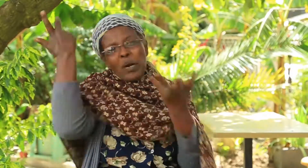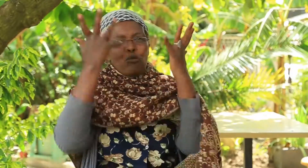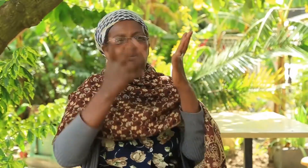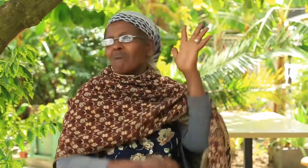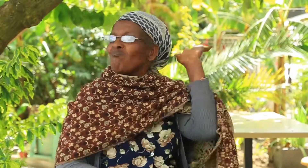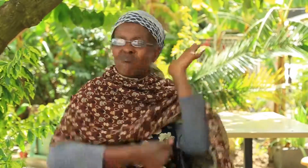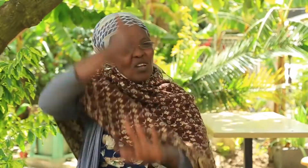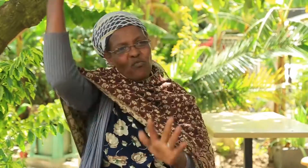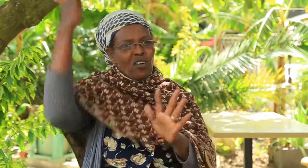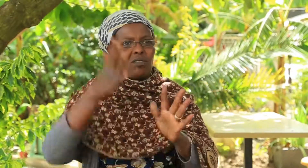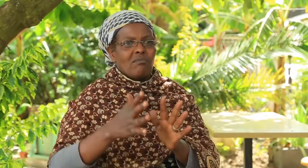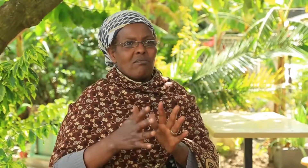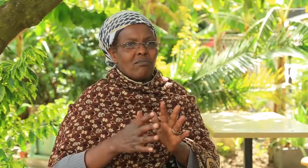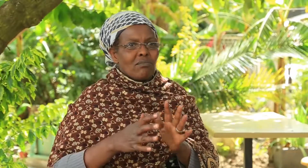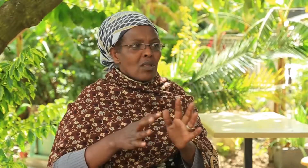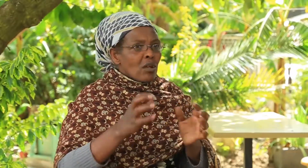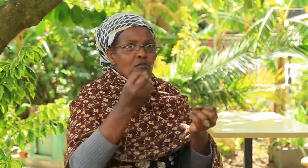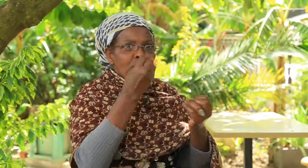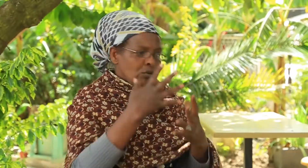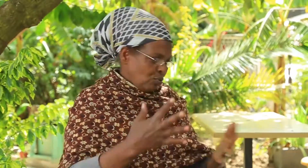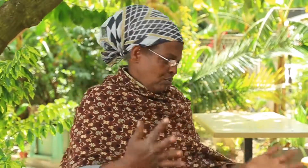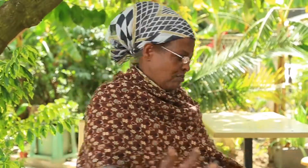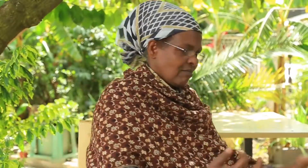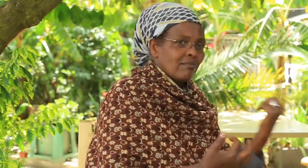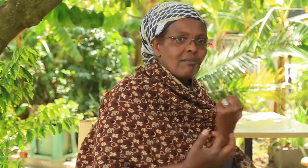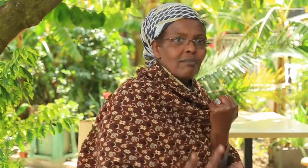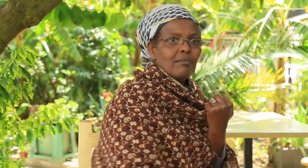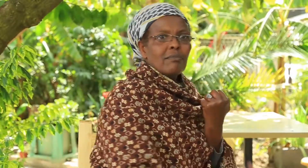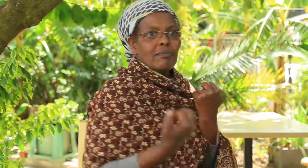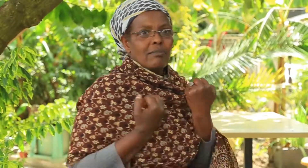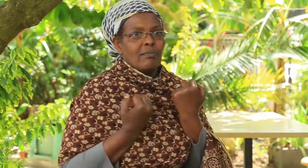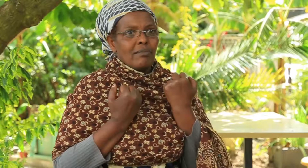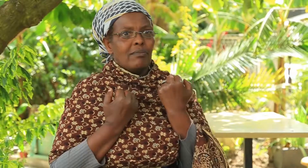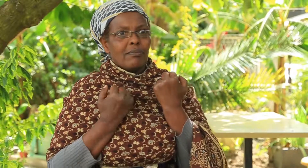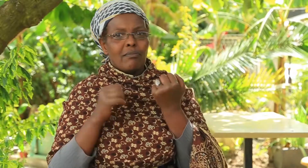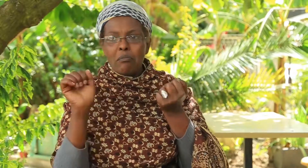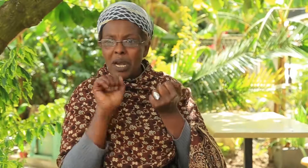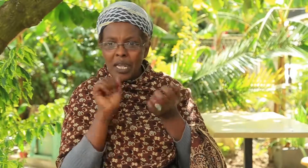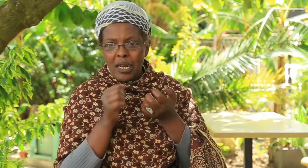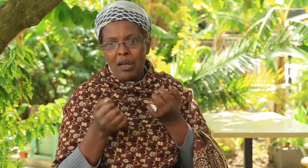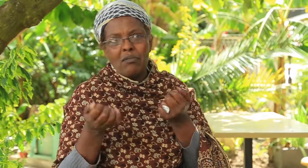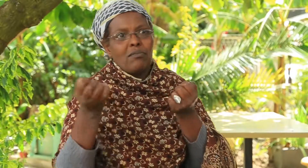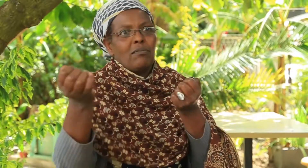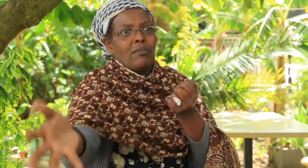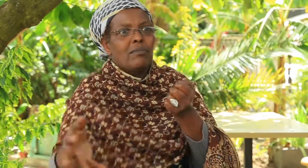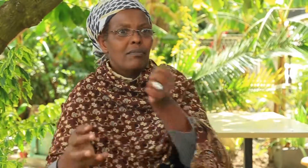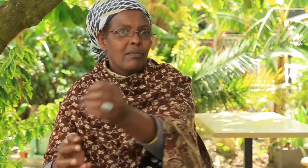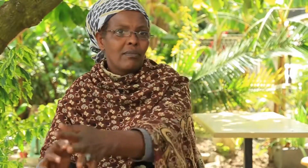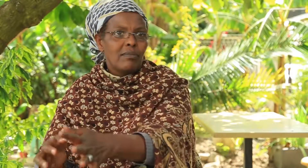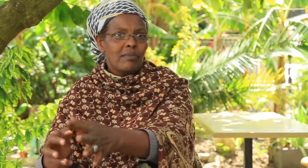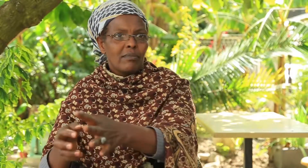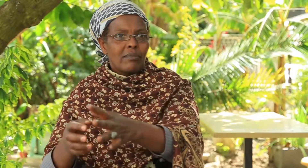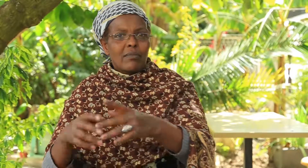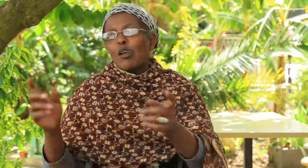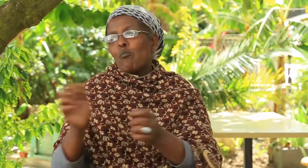ከዛ children, አካባቢም ለጊዜው ተሰውሬ ነበር። put them in the car and ከዛ left በኋላ with them. ፈረንጆቹ I ሁለቱን watched ልጆች that moment. ወሰዷቸው። መኪና ውስጥ አስገብተው ይዟቸው ሄዱ።